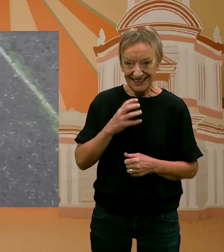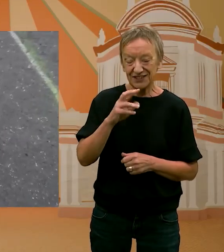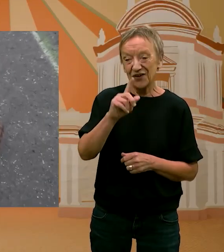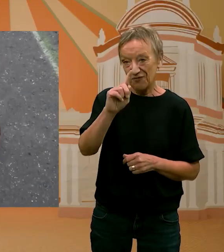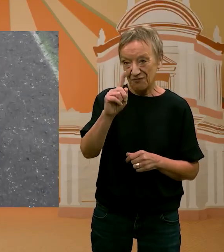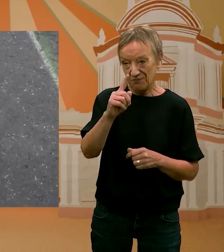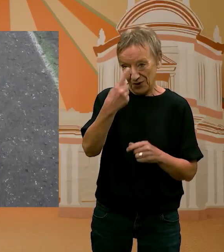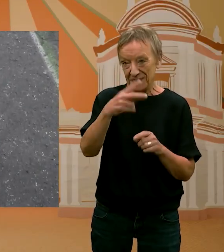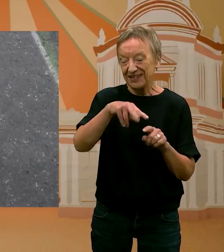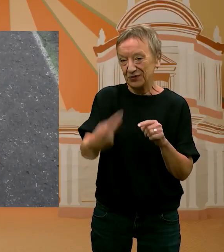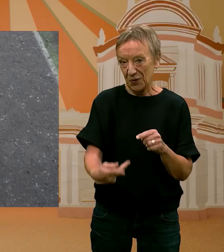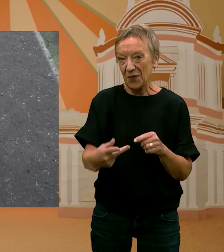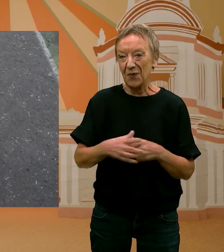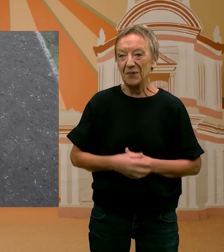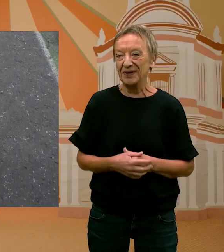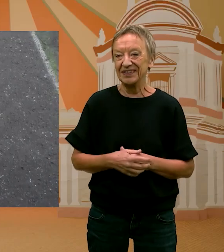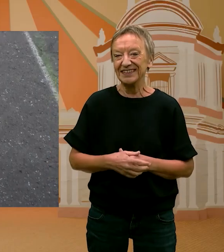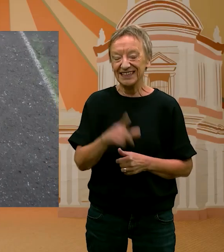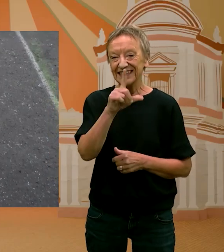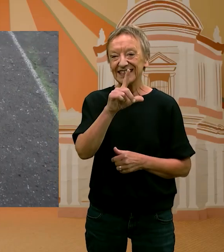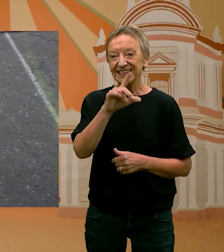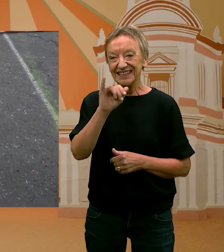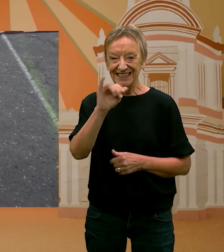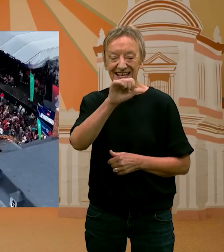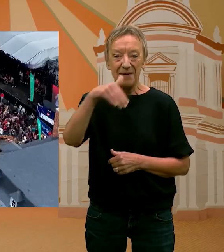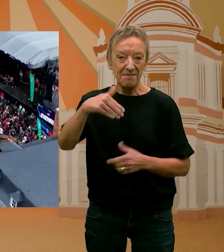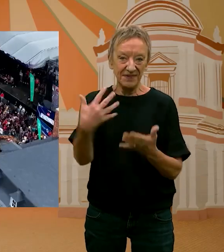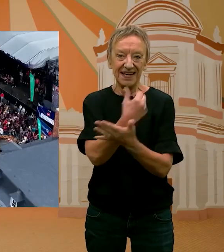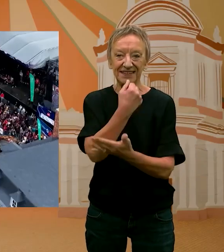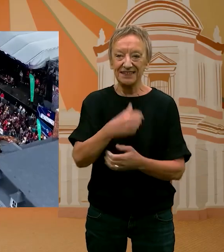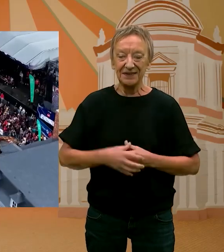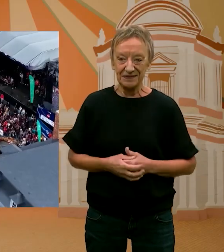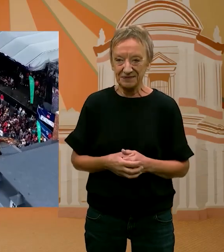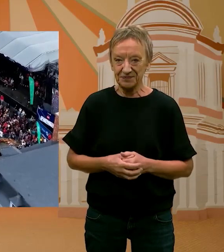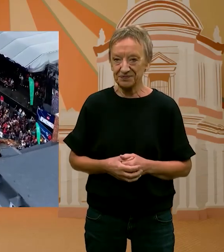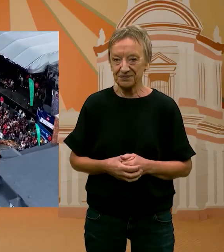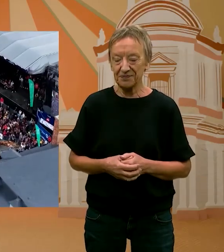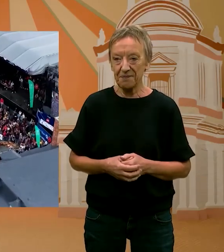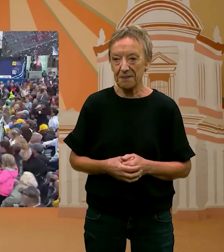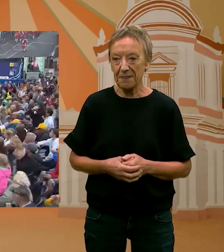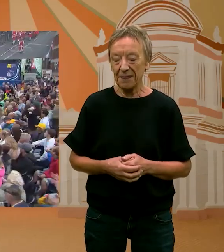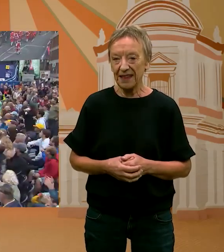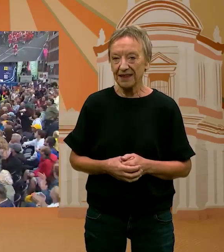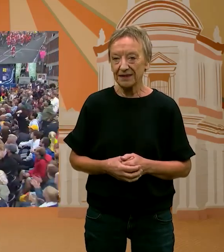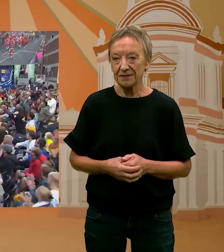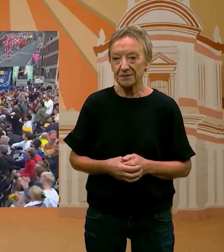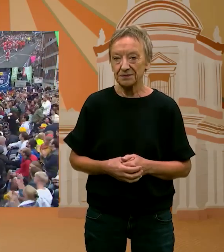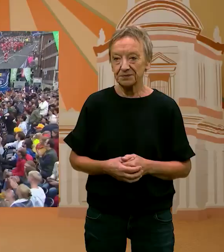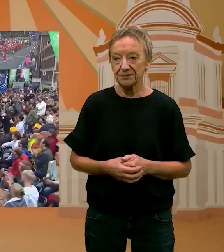sol. Voilà, Ils sont c'est tombés Liam. en même temps, mais Christophe Corbiot a touché le sol avant Avant Liam Liam. Corbiot. C'est Liam Et voilà. Corbiot qui est donc échasse d'or